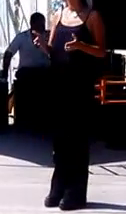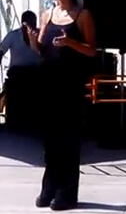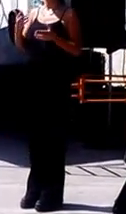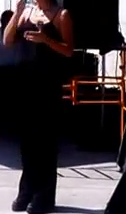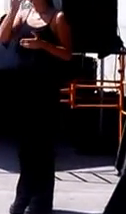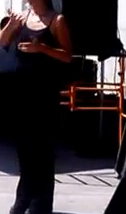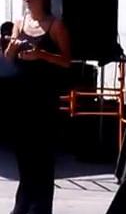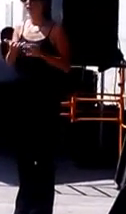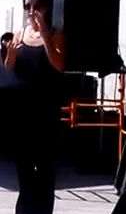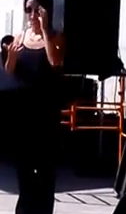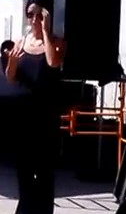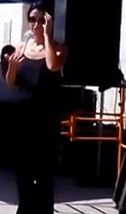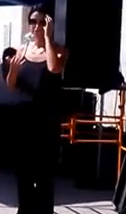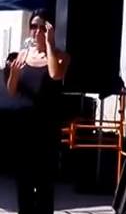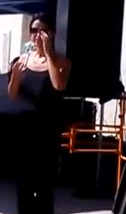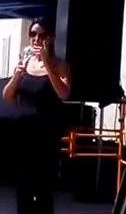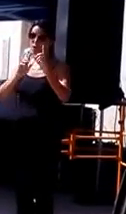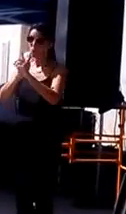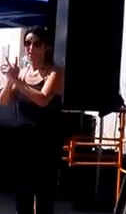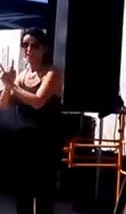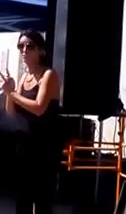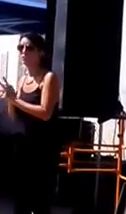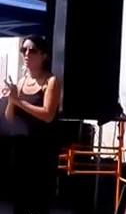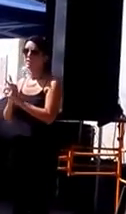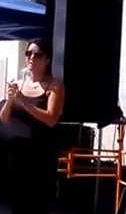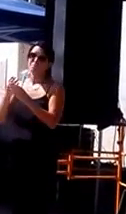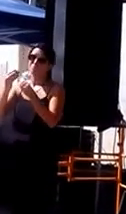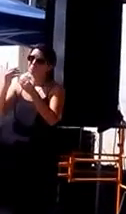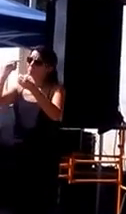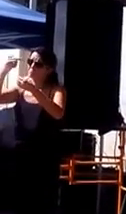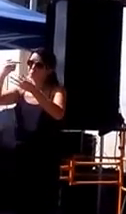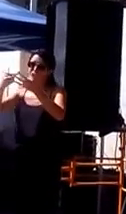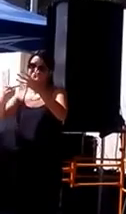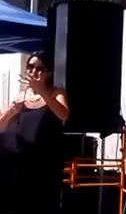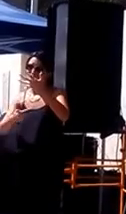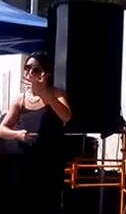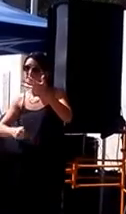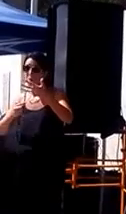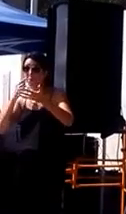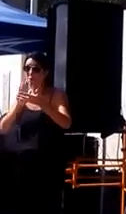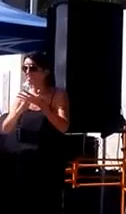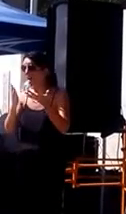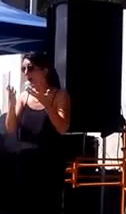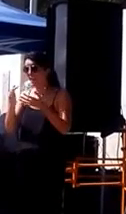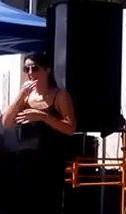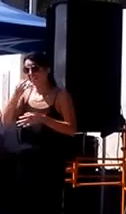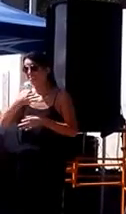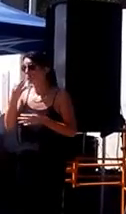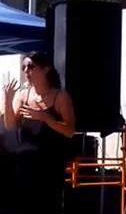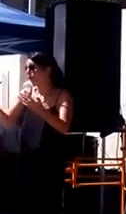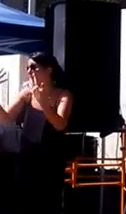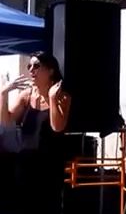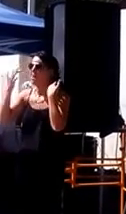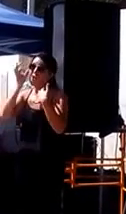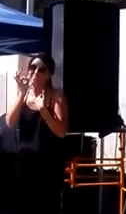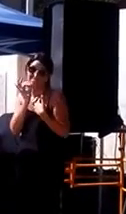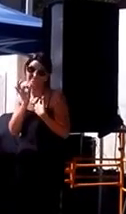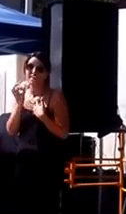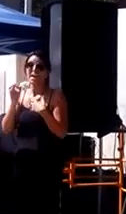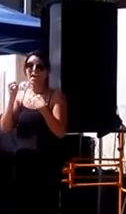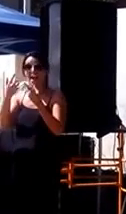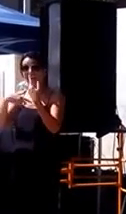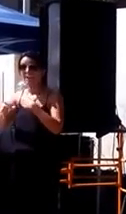favorecer también el encuentro. Y muchas otras propuestas más que no se las voy a detallar ahora porque hace bastante calor.